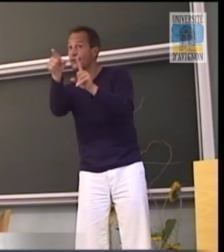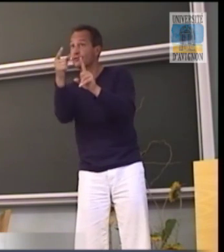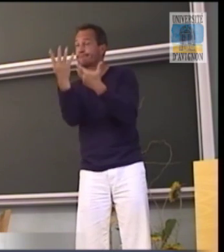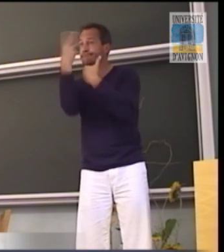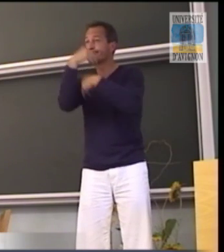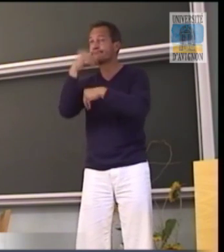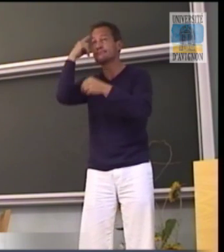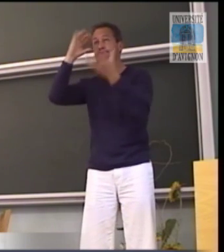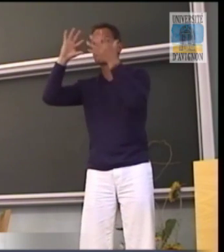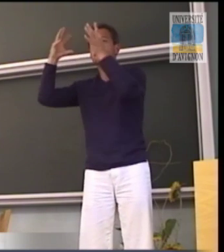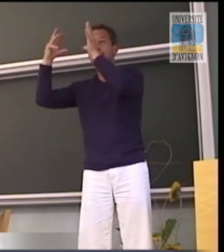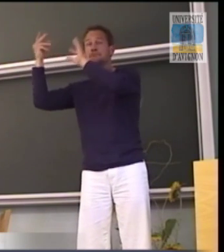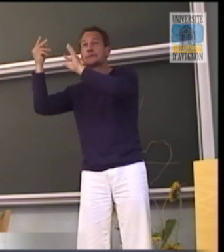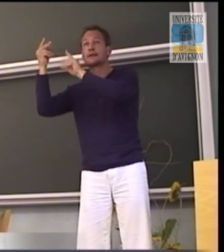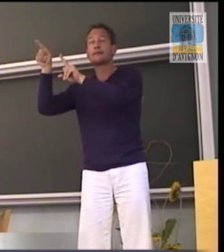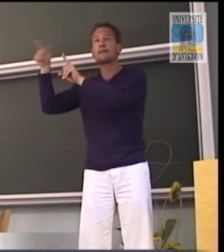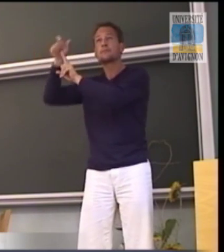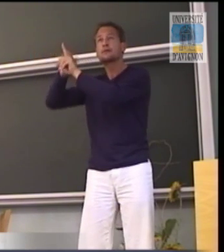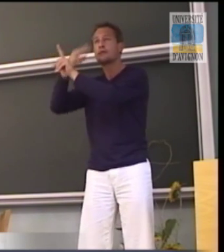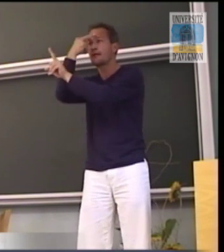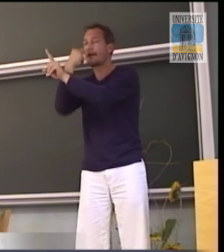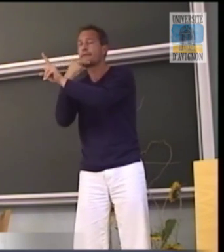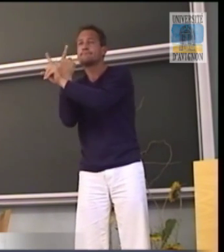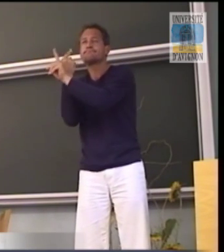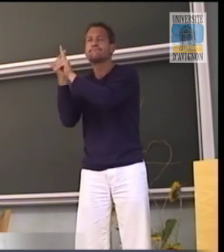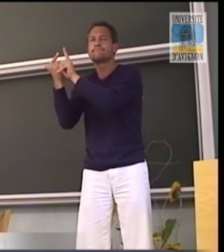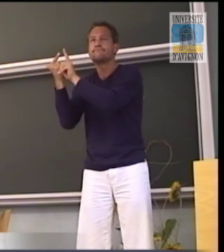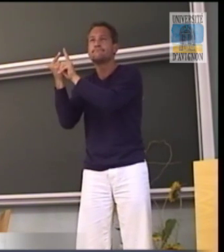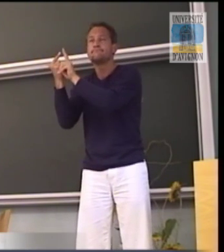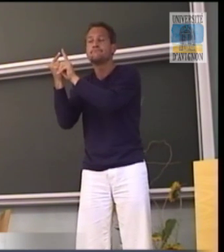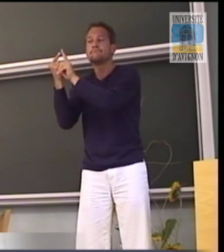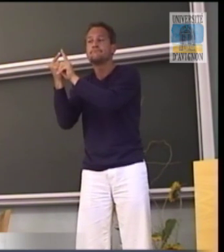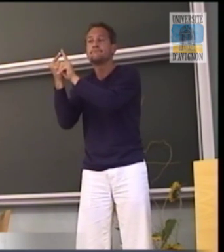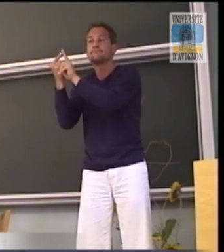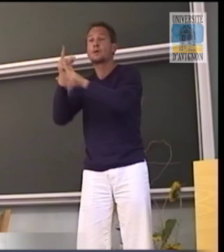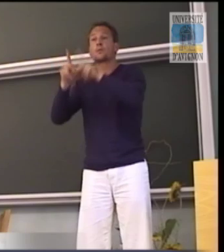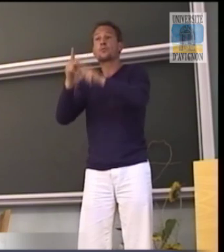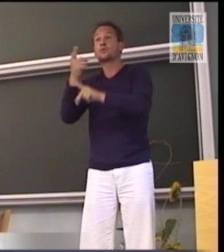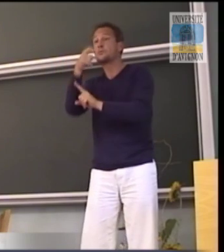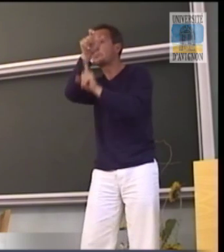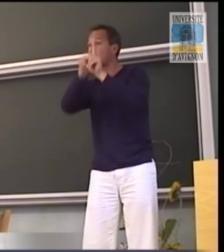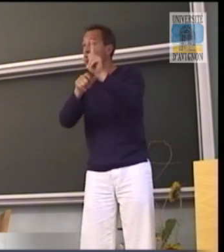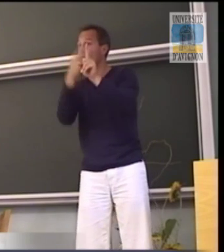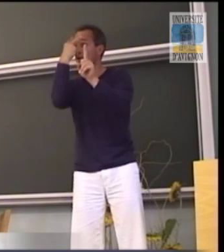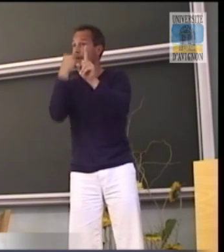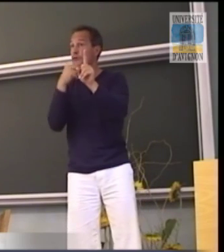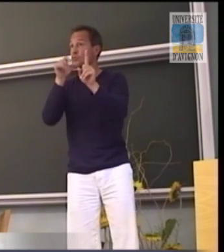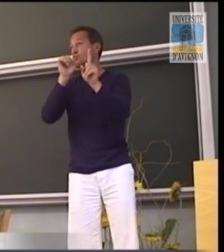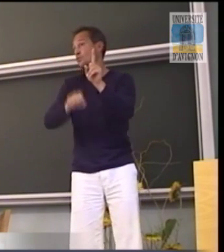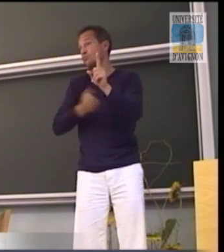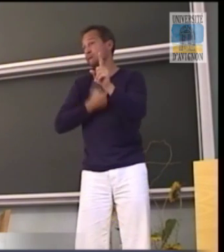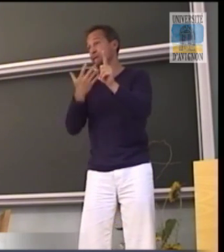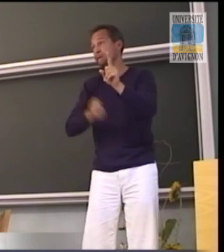pas. En tout cas, pas comme nous. Et puis je me suis dit, finalement, ceux qui ne voient pas ne sont pas muets. Ils peuvent tout à fait